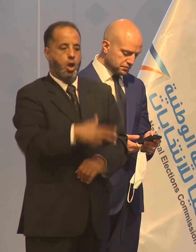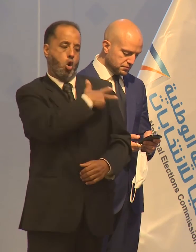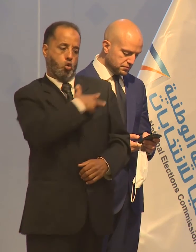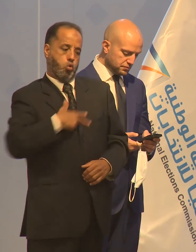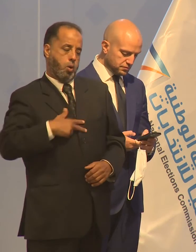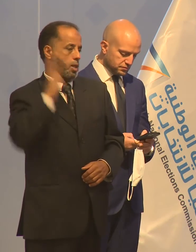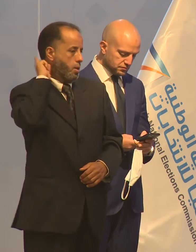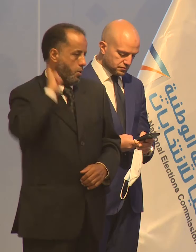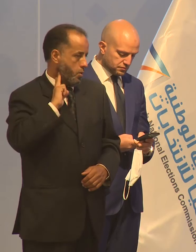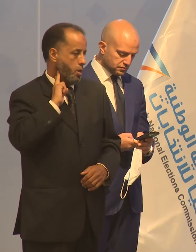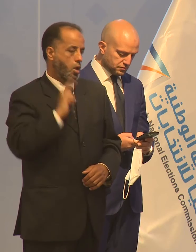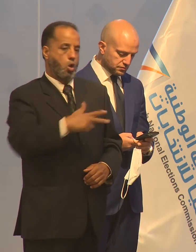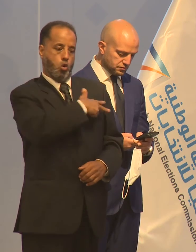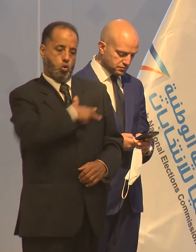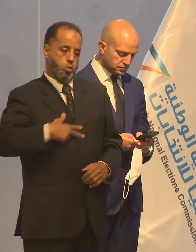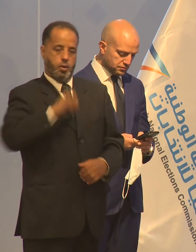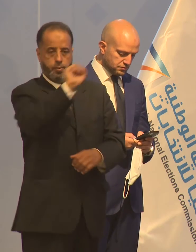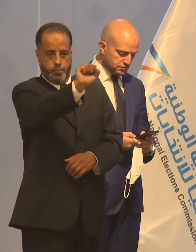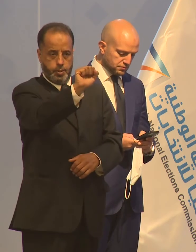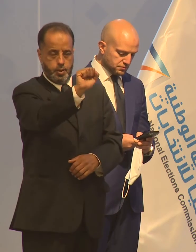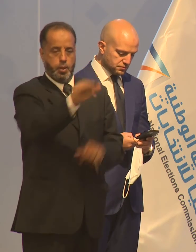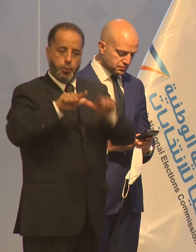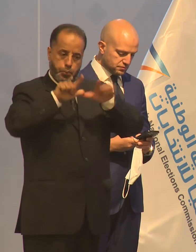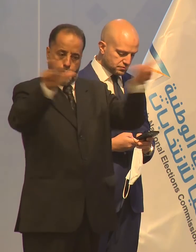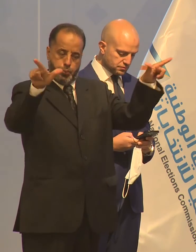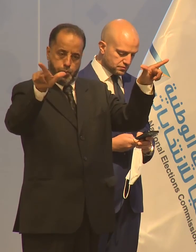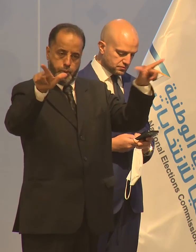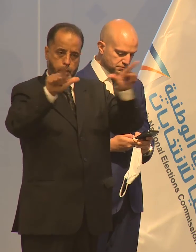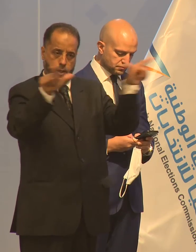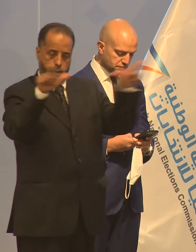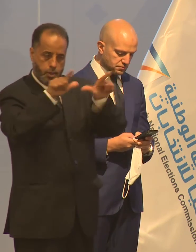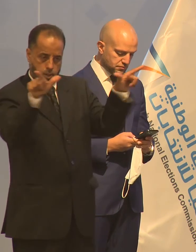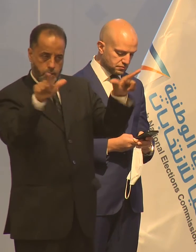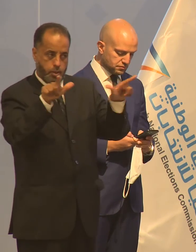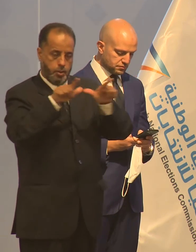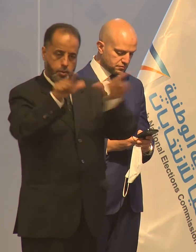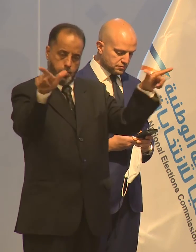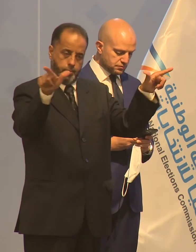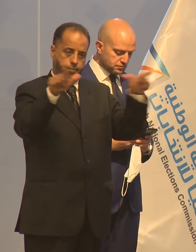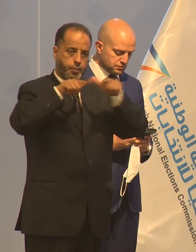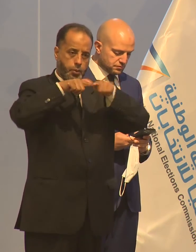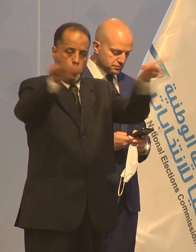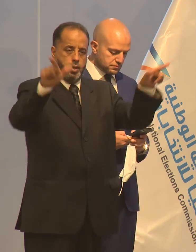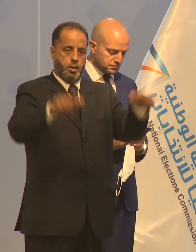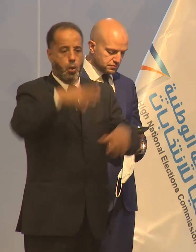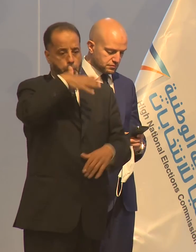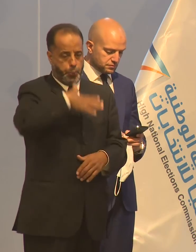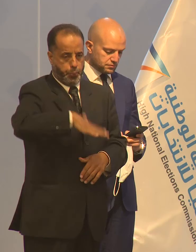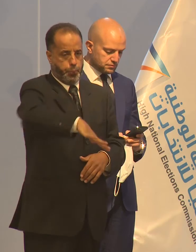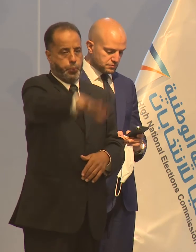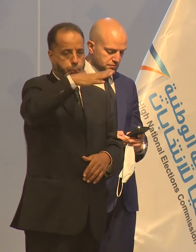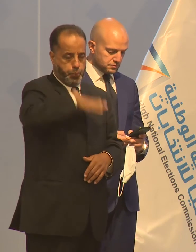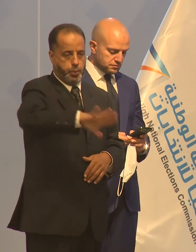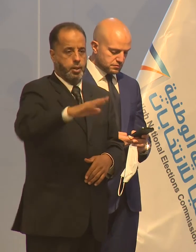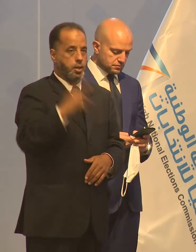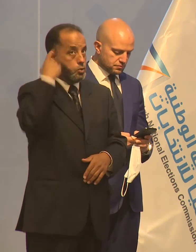الحكومة وتتبع أجهزة الدولة، وما يصدر عنها ليس يعني ليس بالأمر الذي يمكن